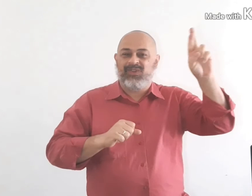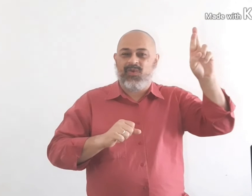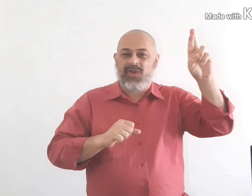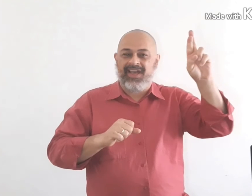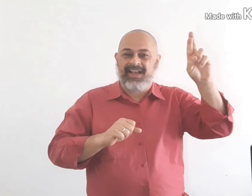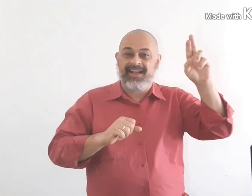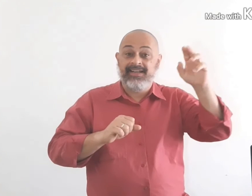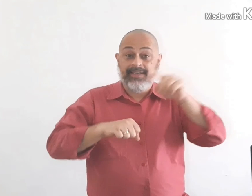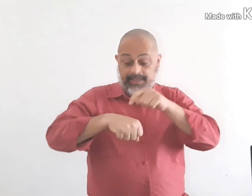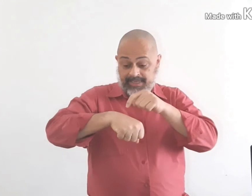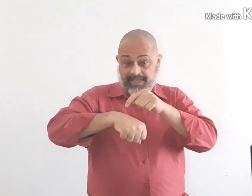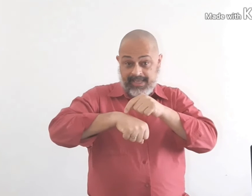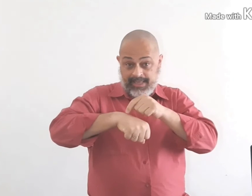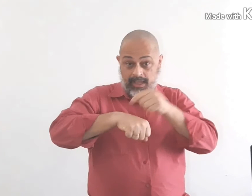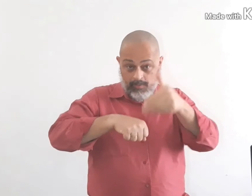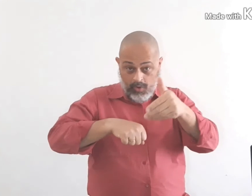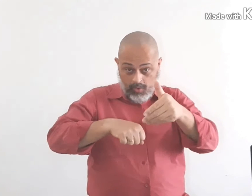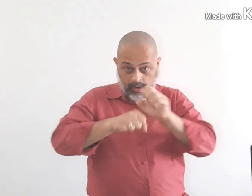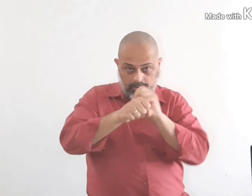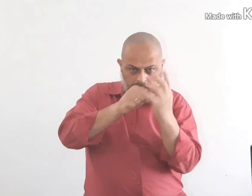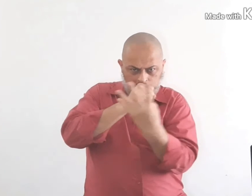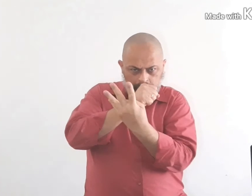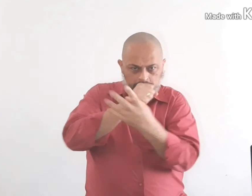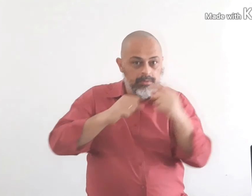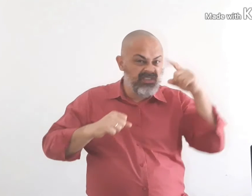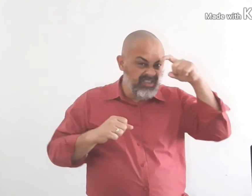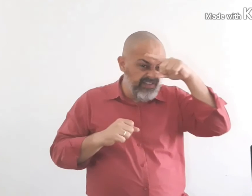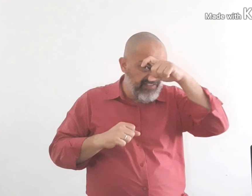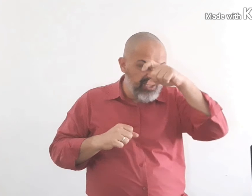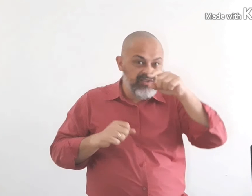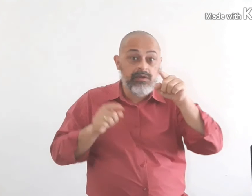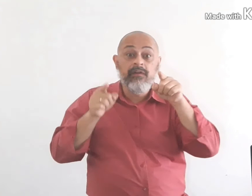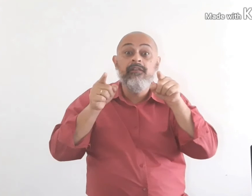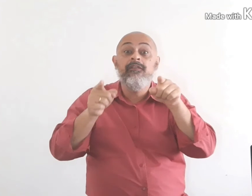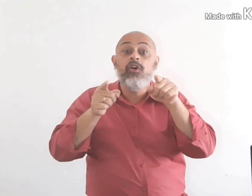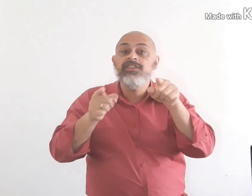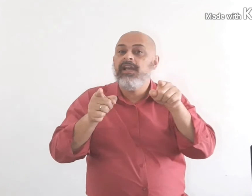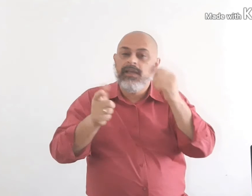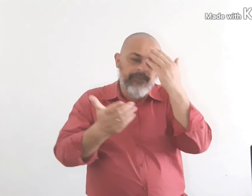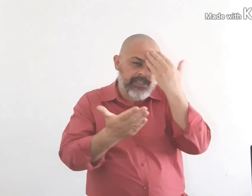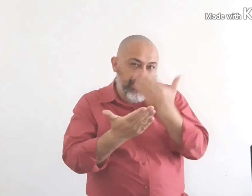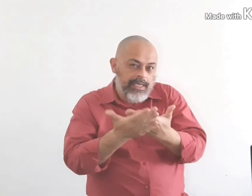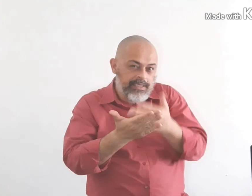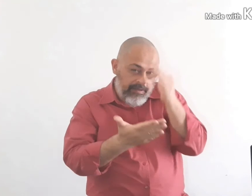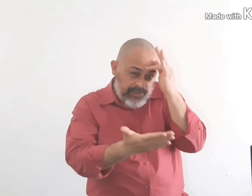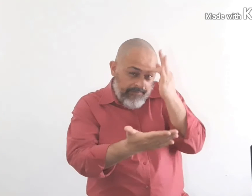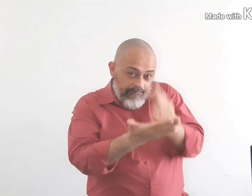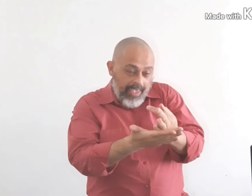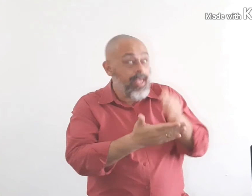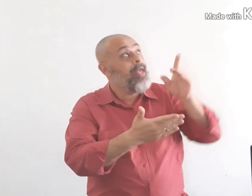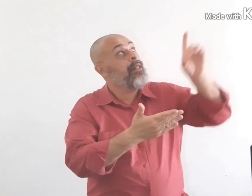Nesses tempos de dificuldades que estamos vivendo, em quem está a sua esperança? Em